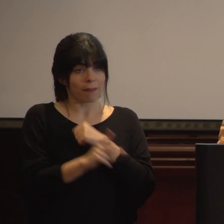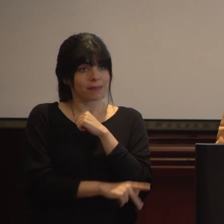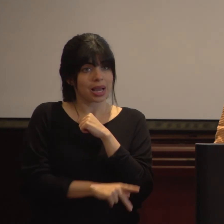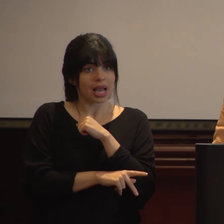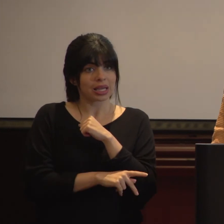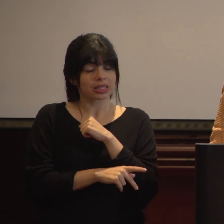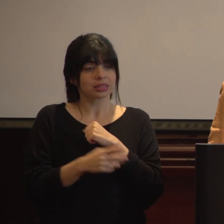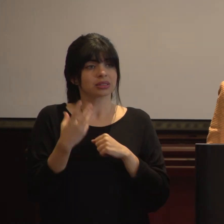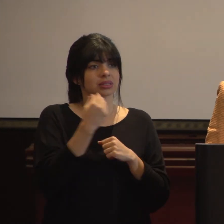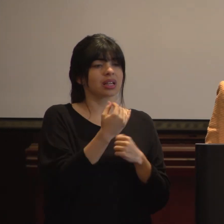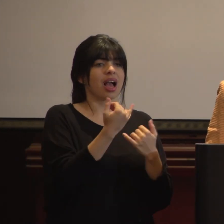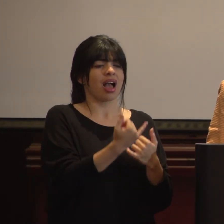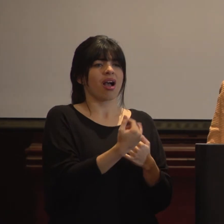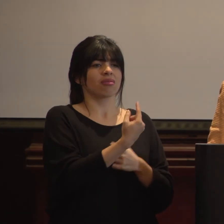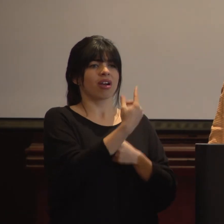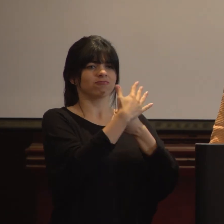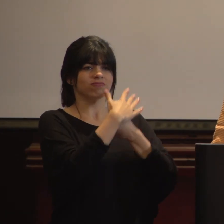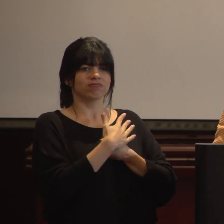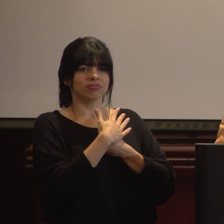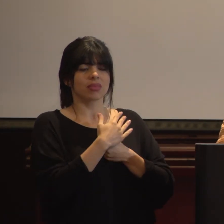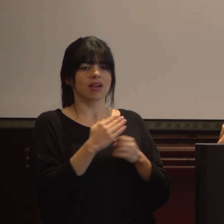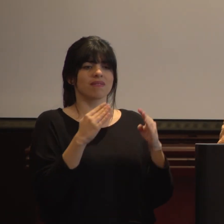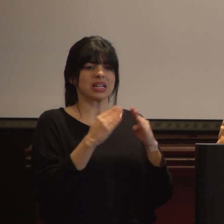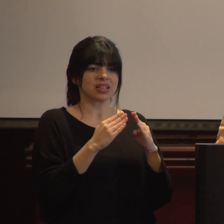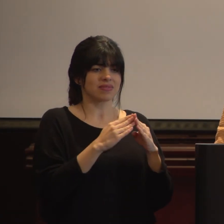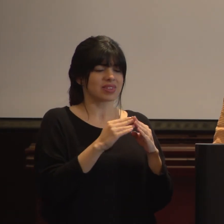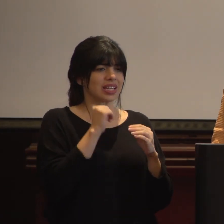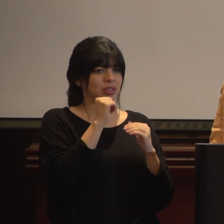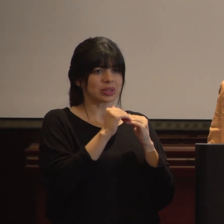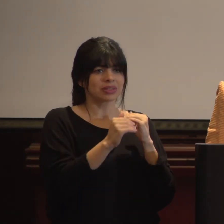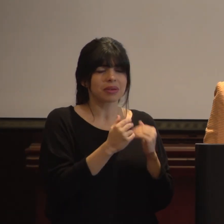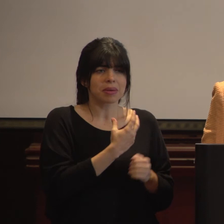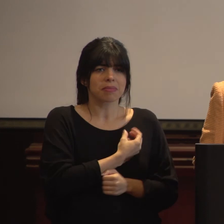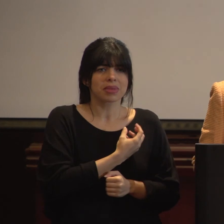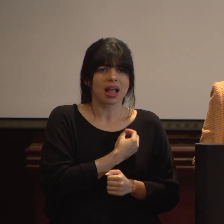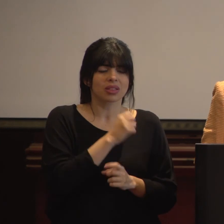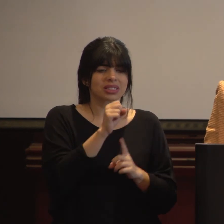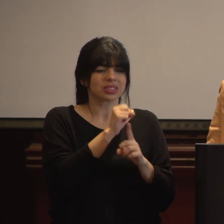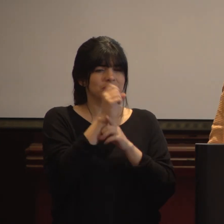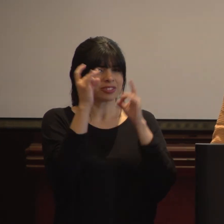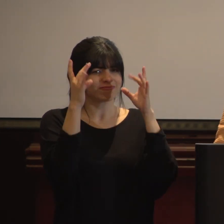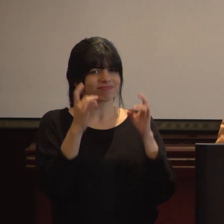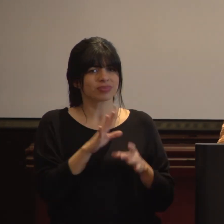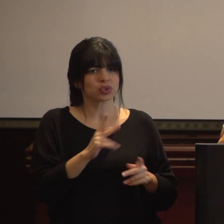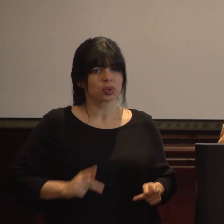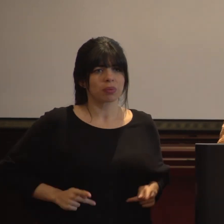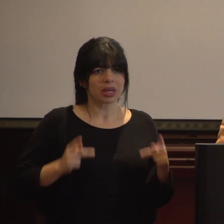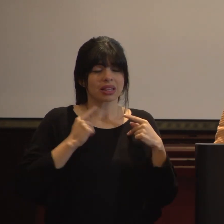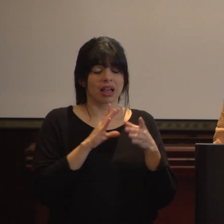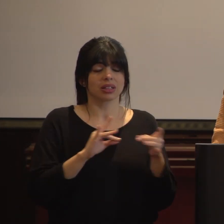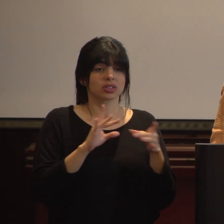países han sido forzados a vivir inestabilidad miedo realidades nefastas e historias